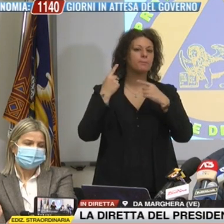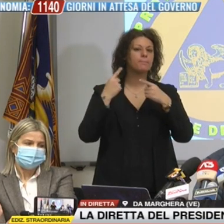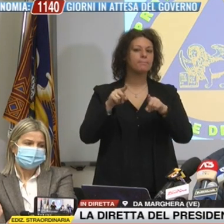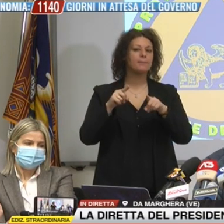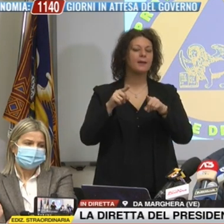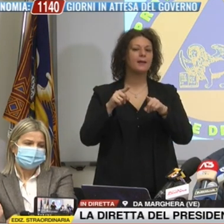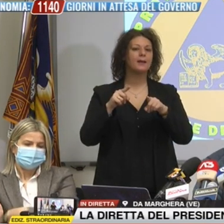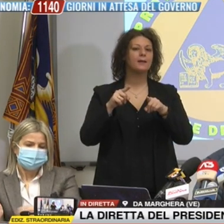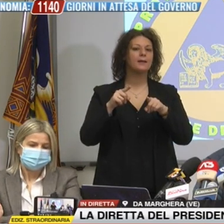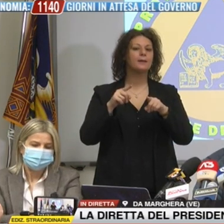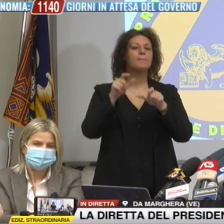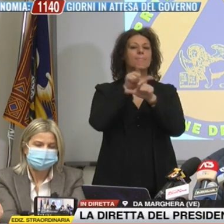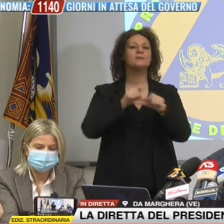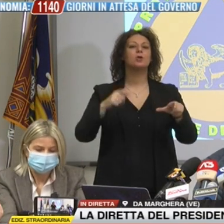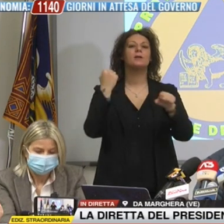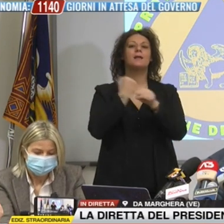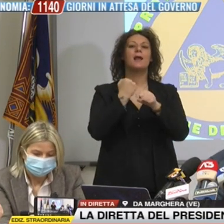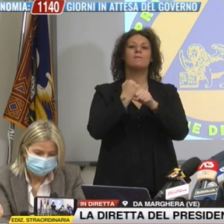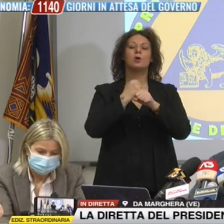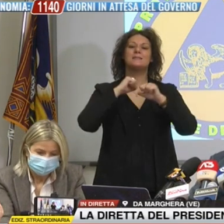sono attualmente positivi.